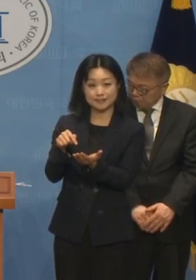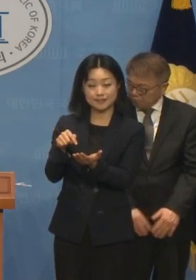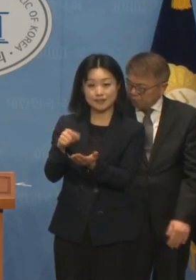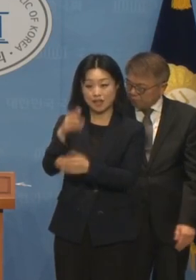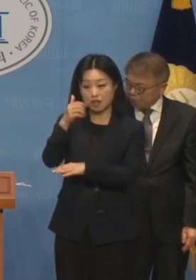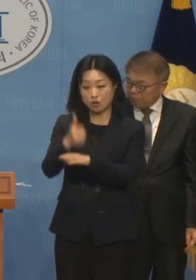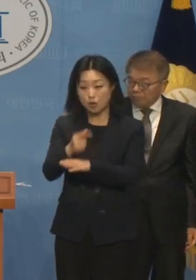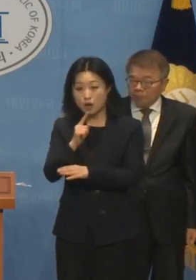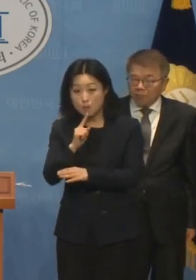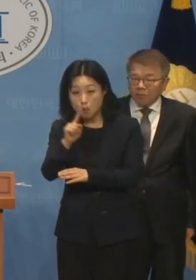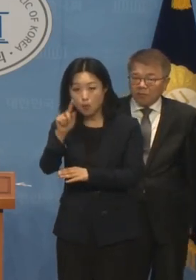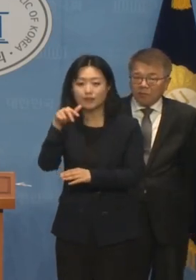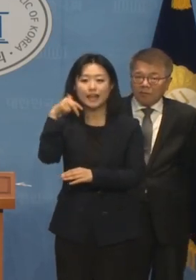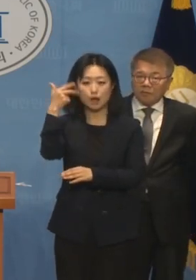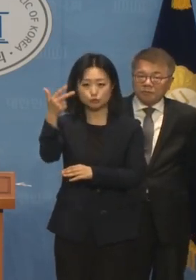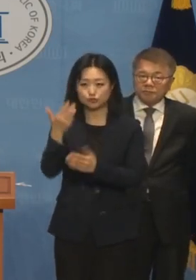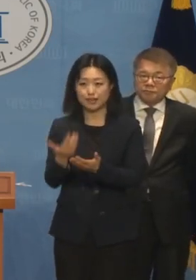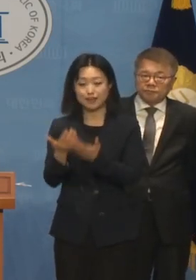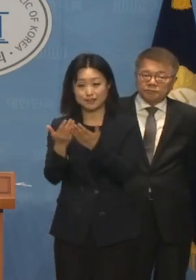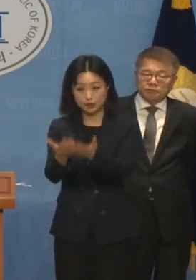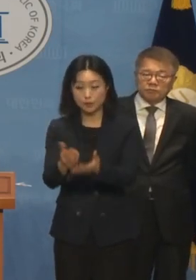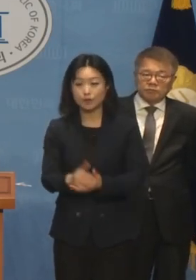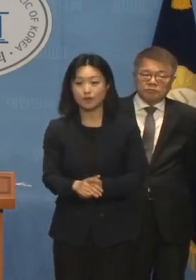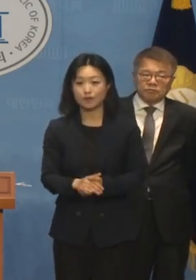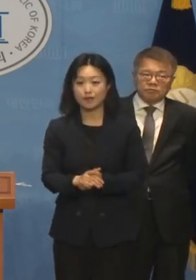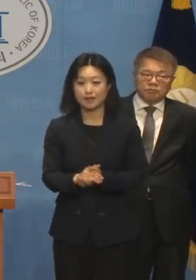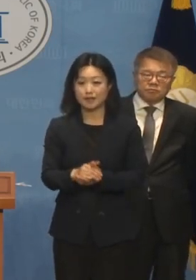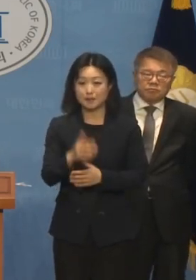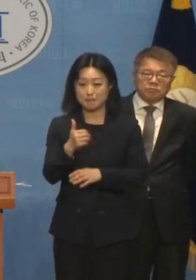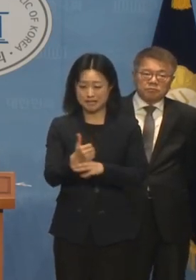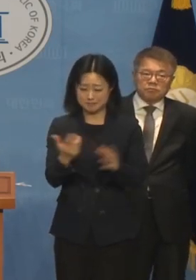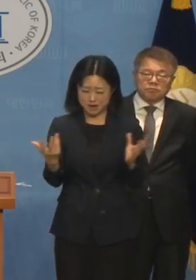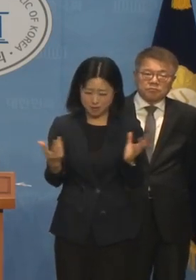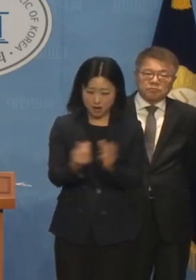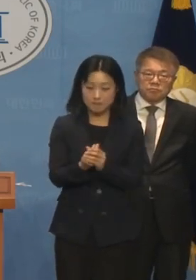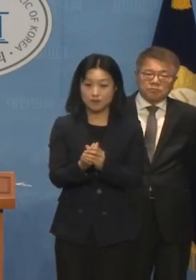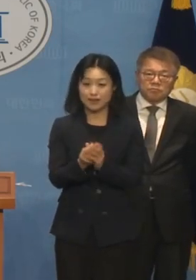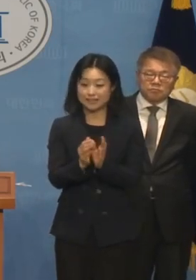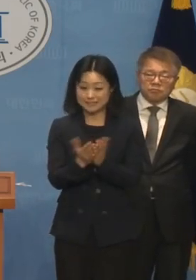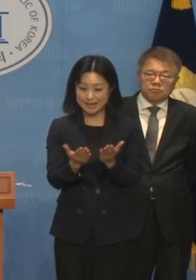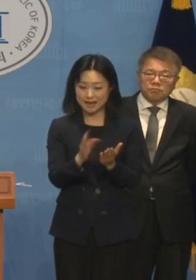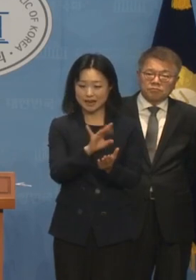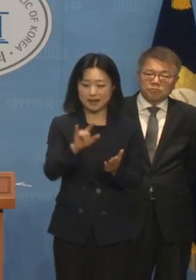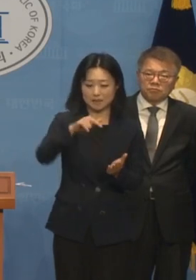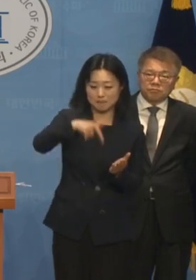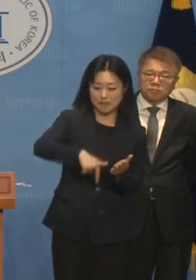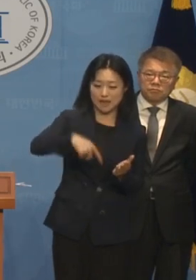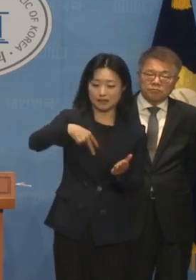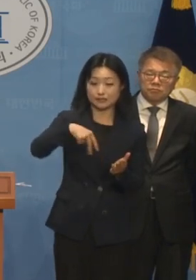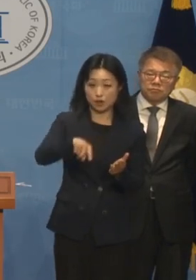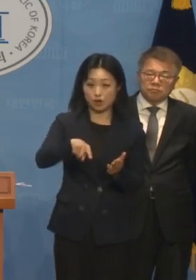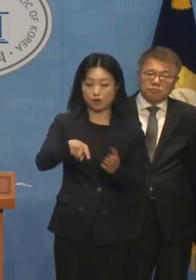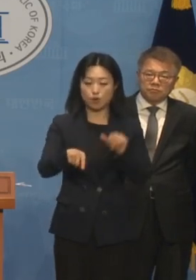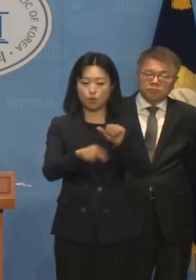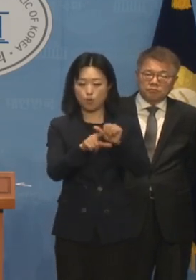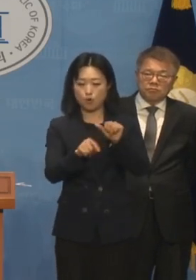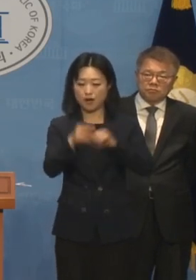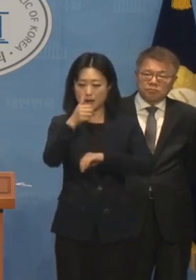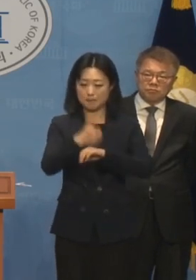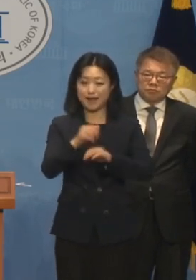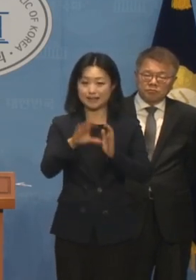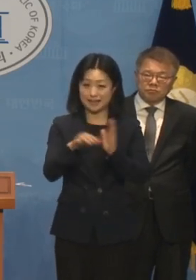결과 보고는 다음 주 중에 하고 마지막 최종 보고서는 백서 형태로 5월